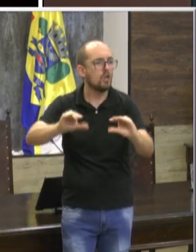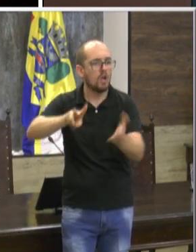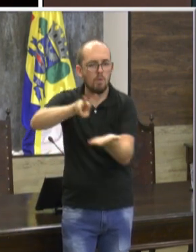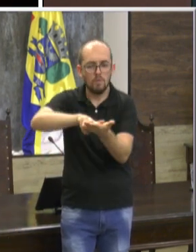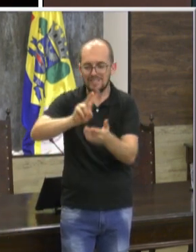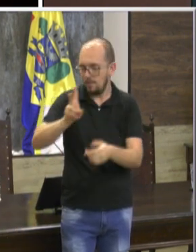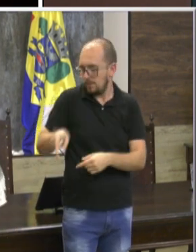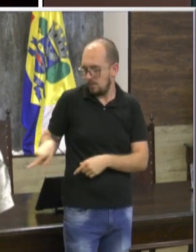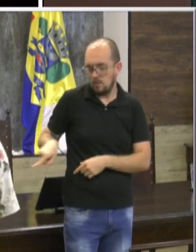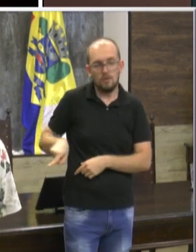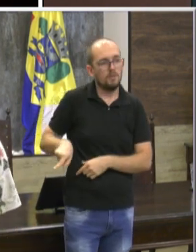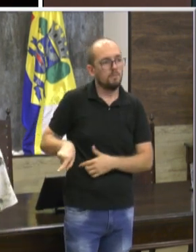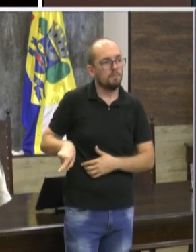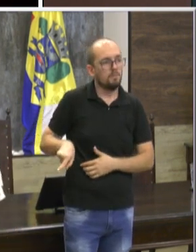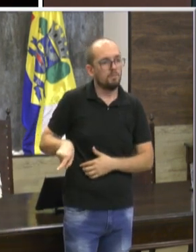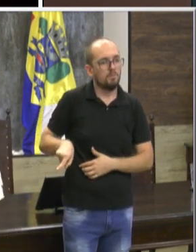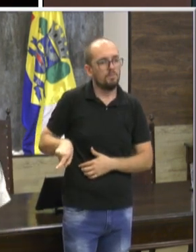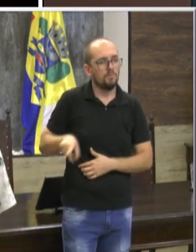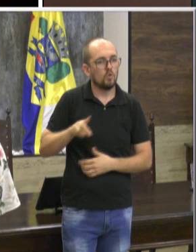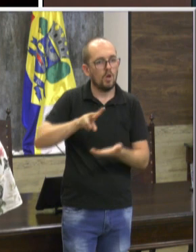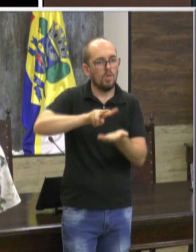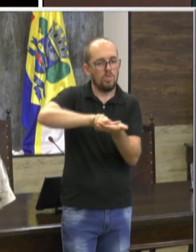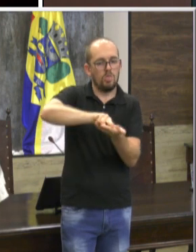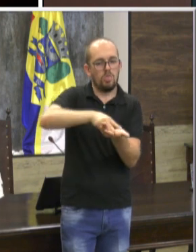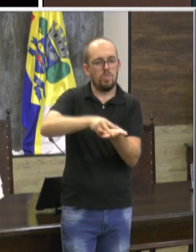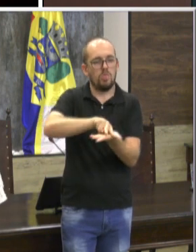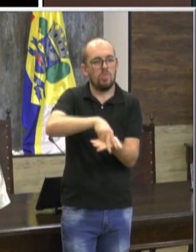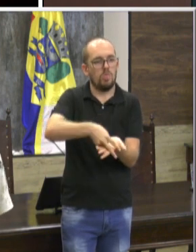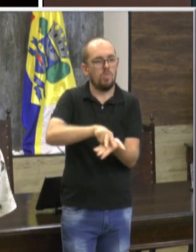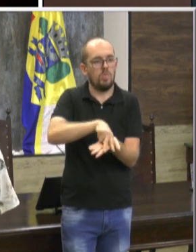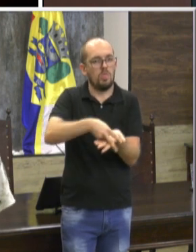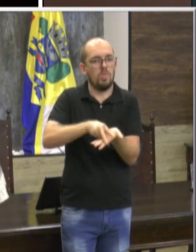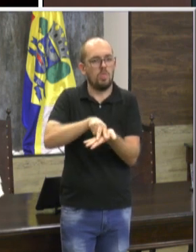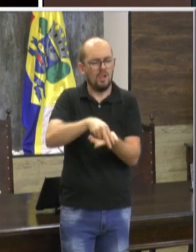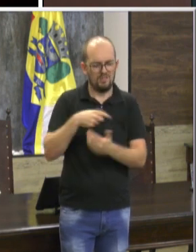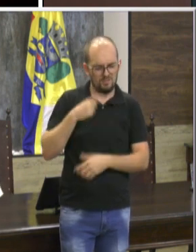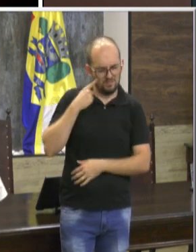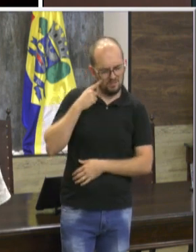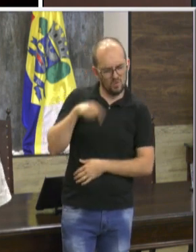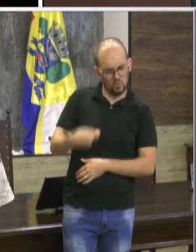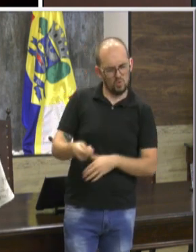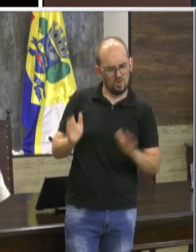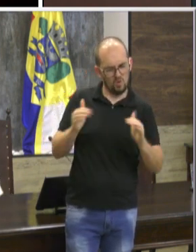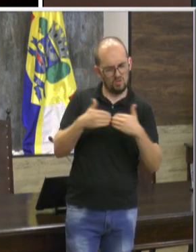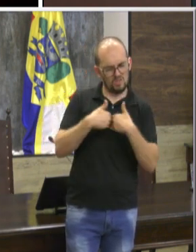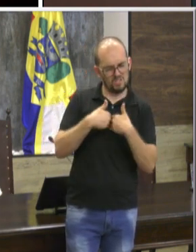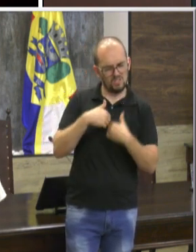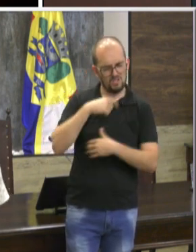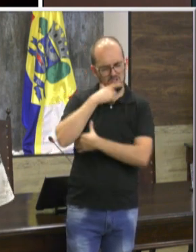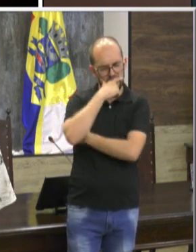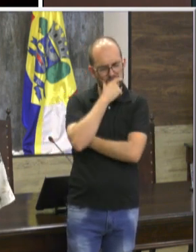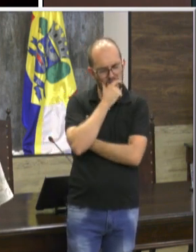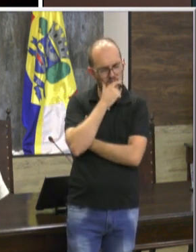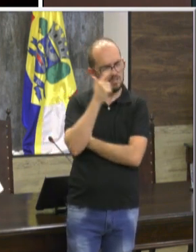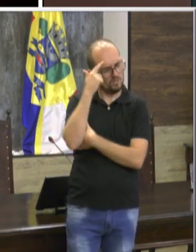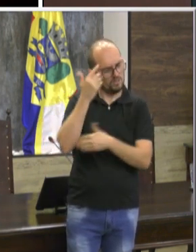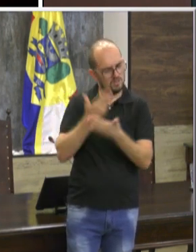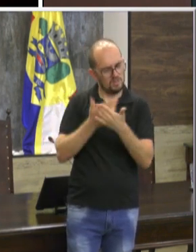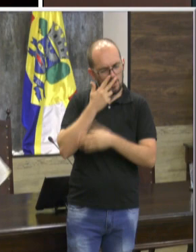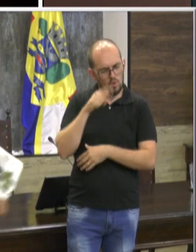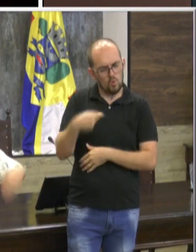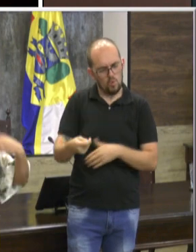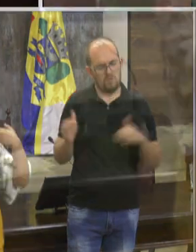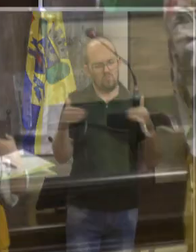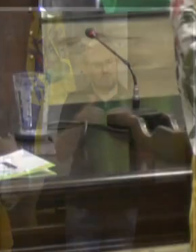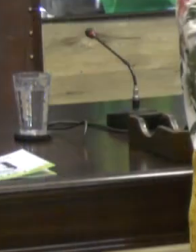bracinho para trás, assim, num movimento assim, ó, o tempo todo. Eu falava, ele tem autismo também, além da surdo-cegueira. Ele deve ter autismo também.